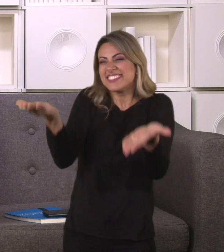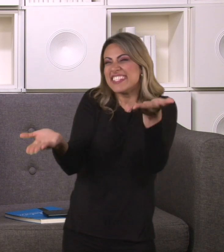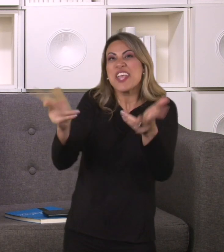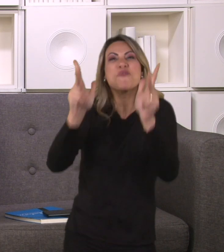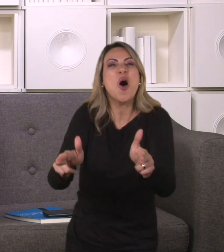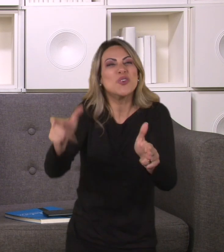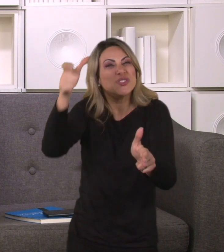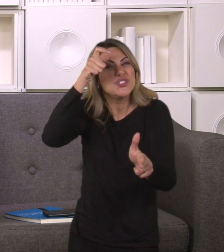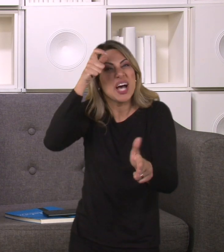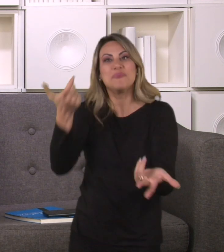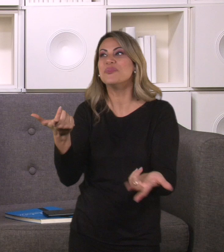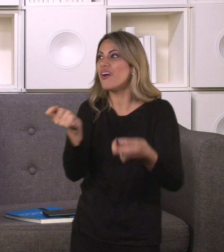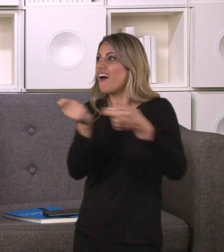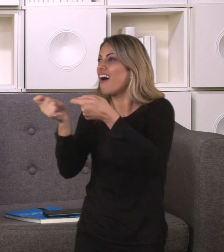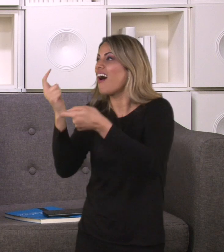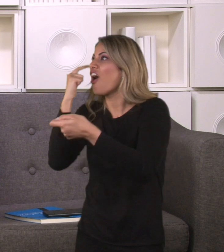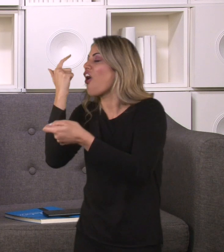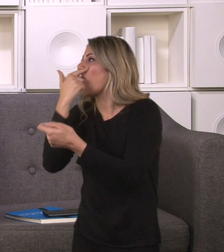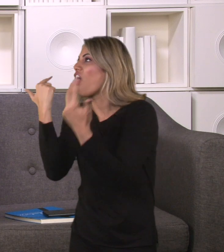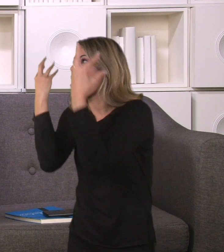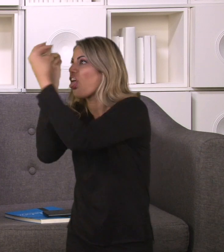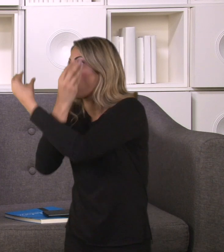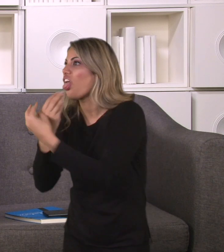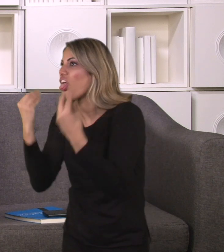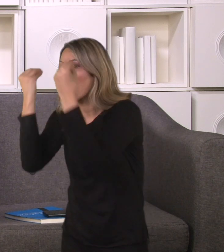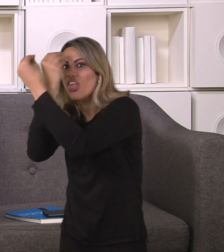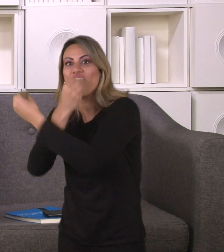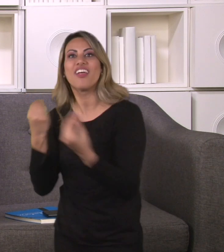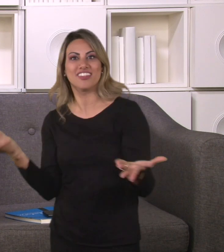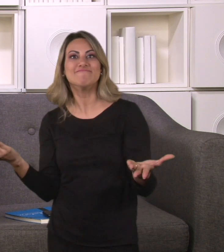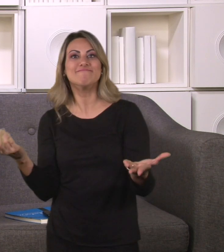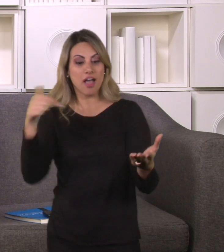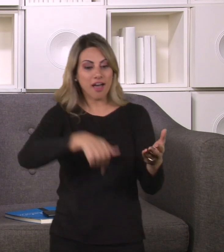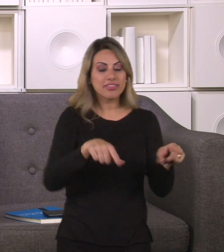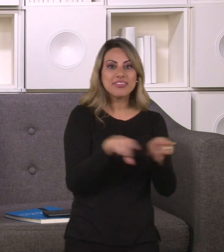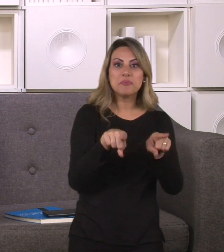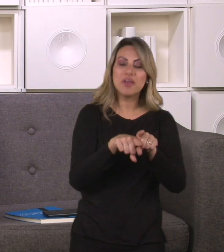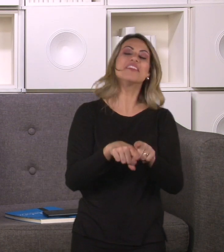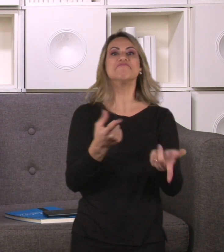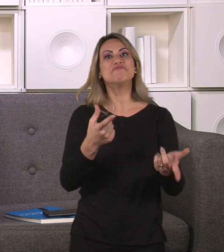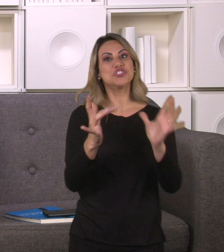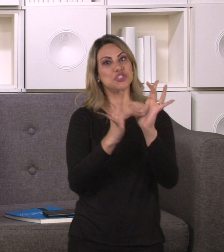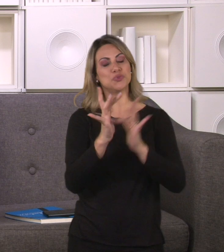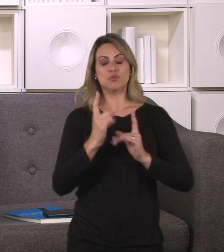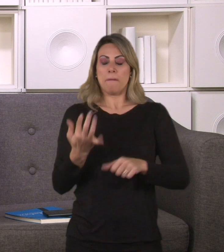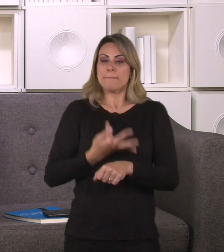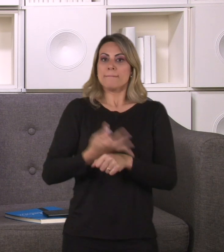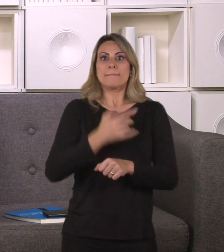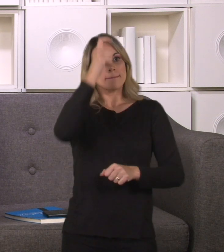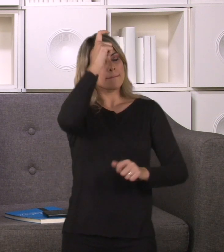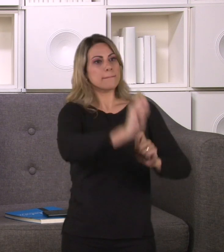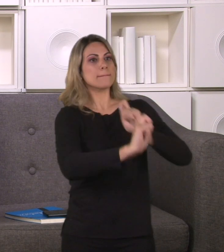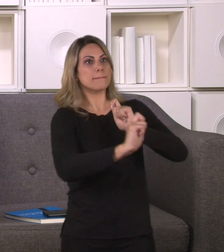A concupiscência dos olhos, a concupiscência da carne, a soberba da vida. Onde que isso aparece? Bom,